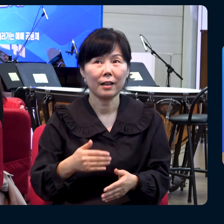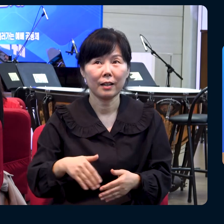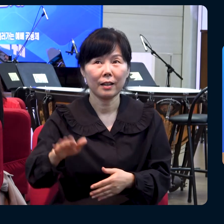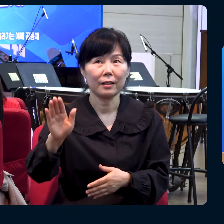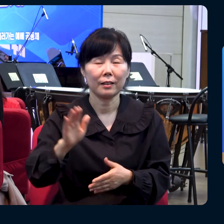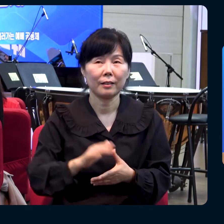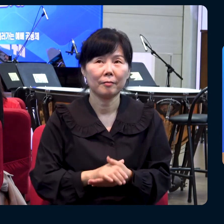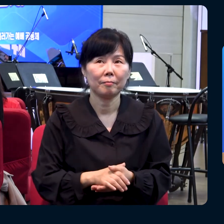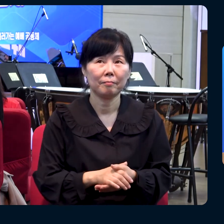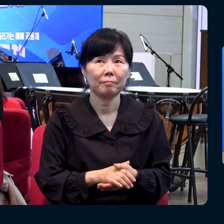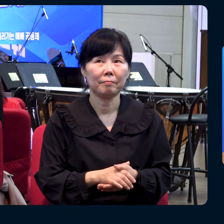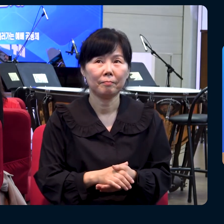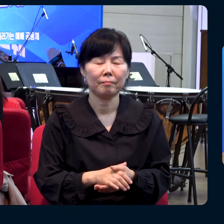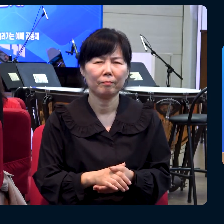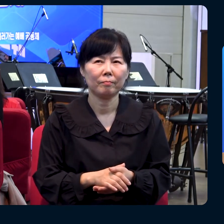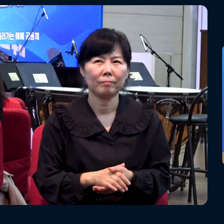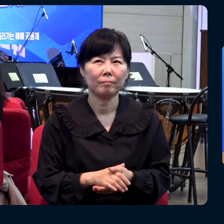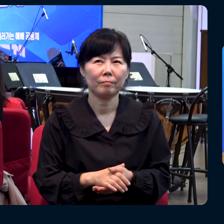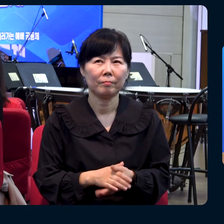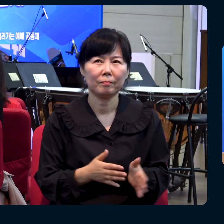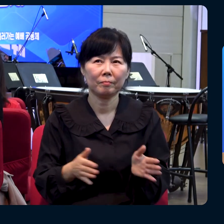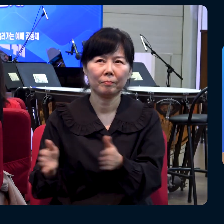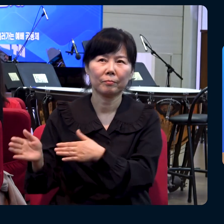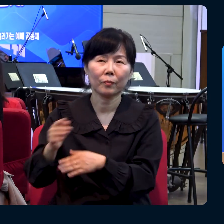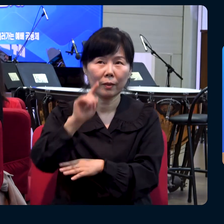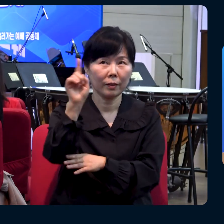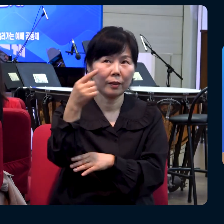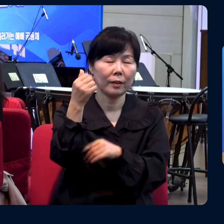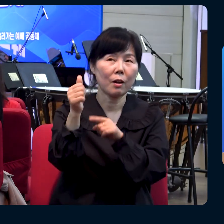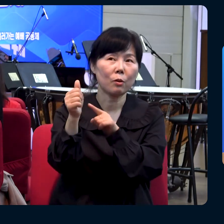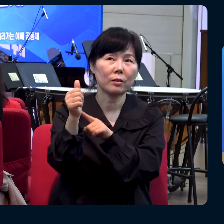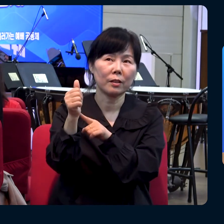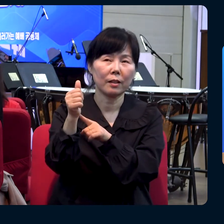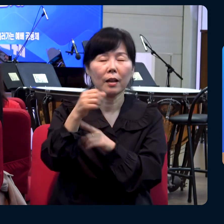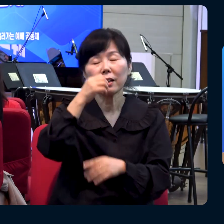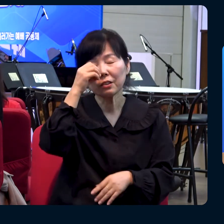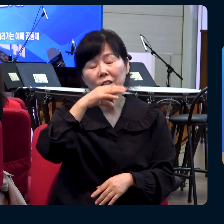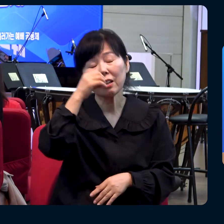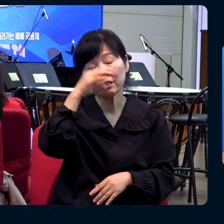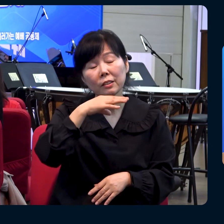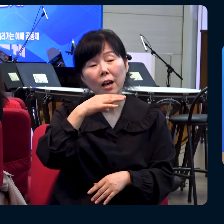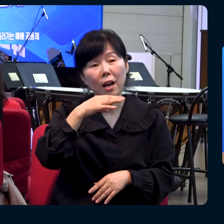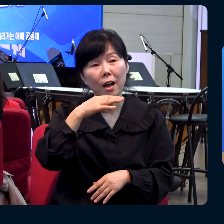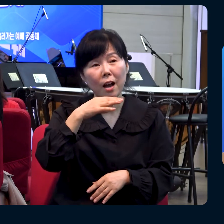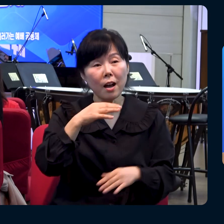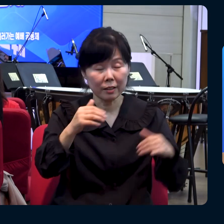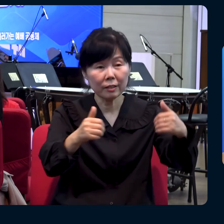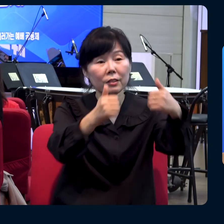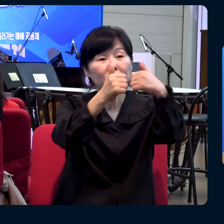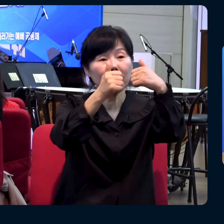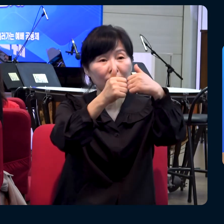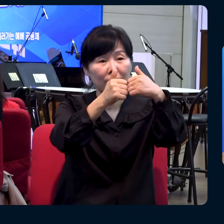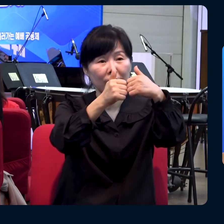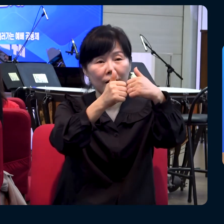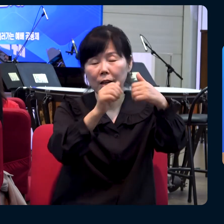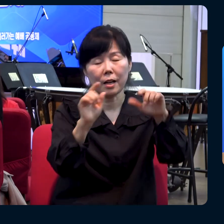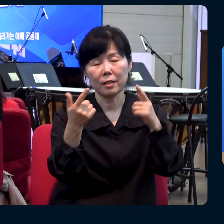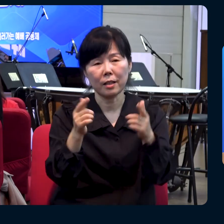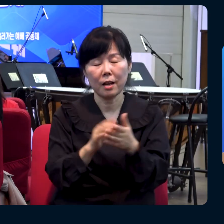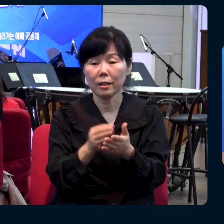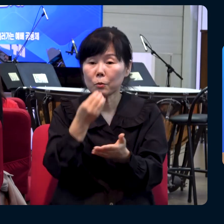오늘 마지막 나눌 건 뭐냐면 다윗이 그냥 나간 게 아닙니다. 물맷돌을 짚으면서